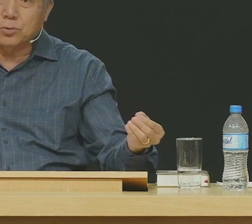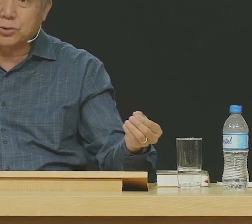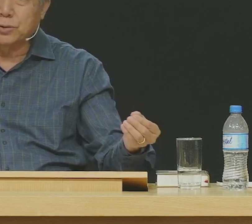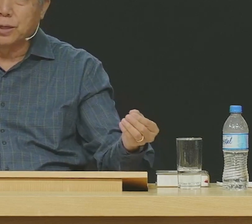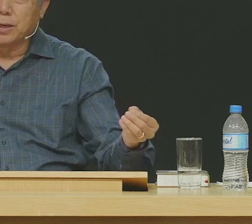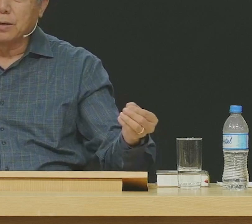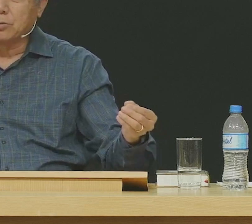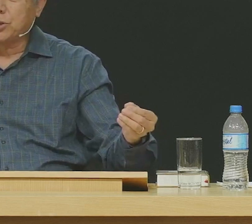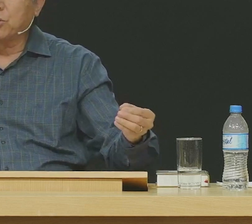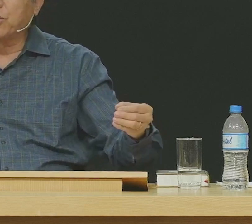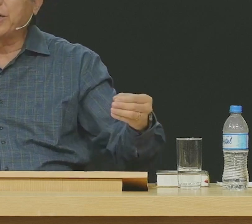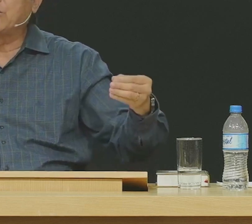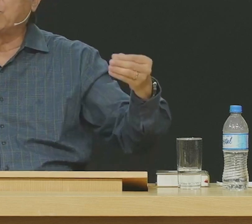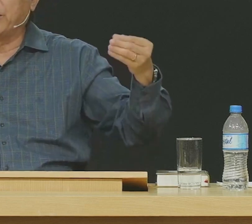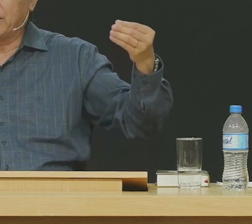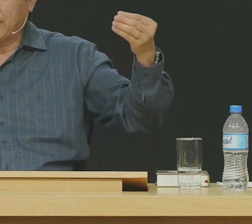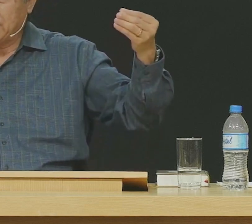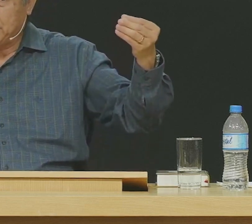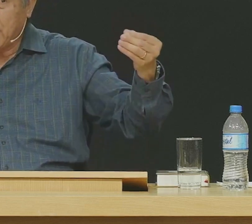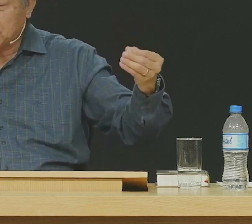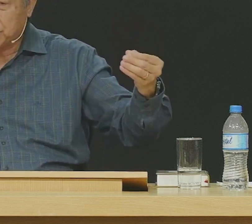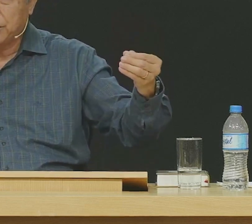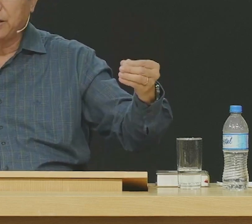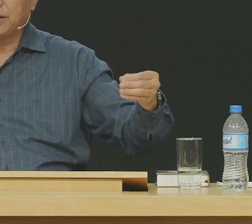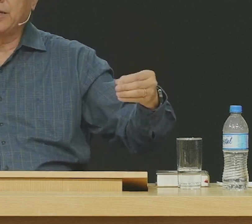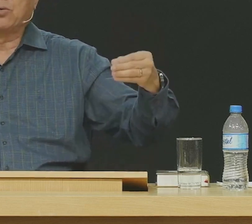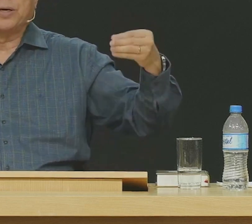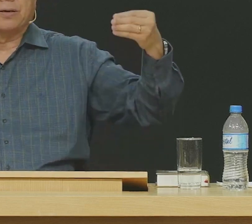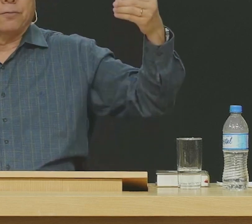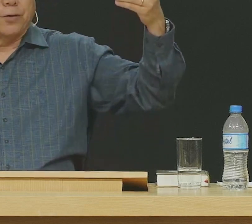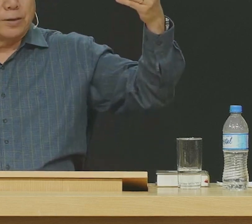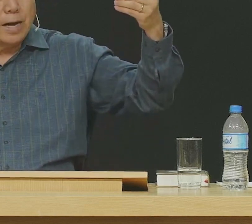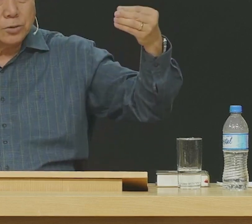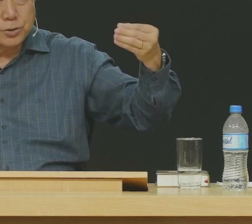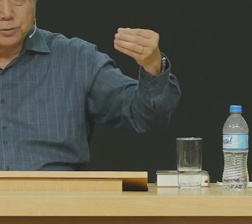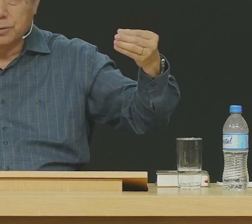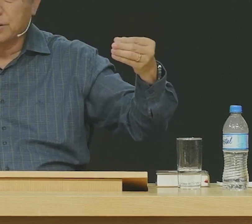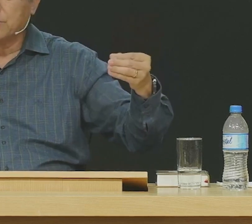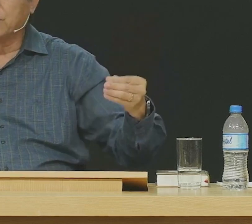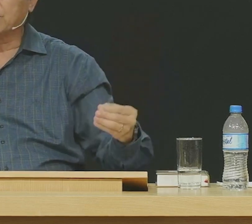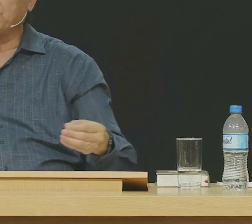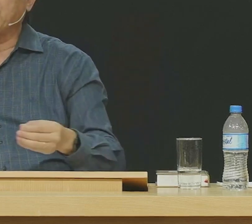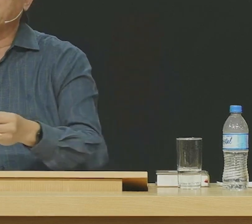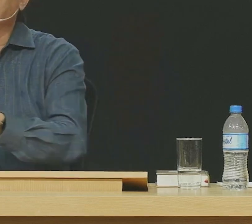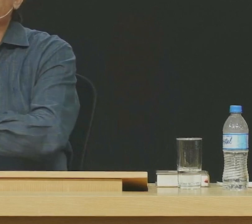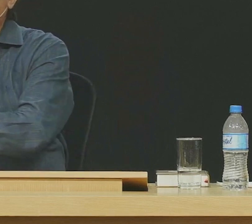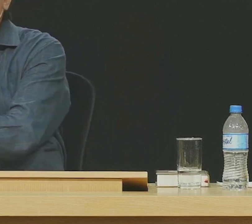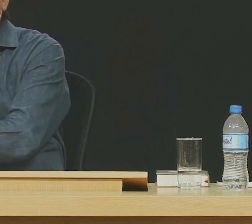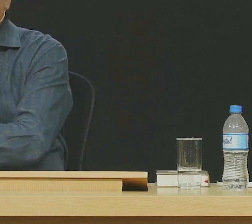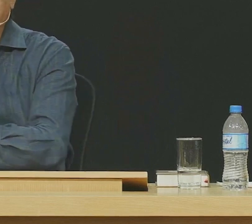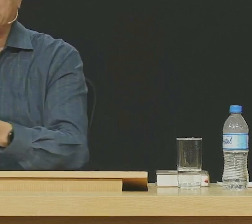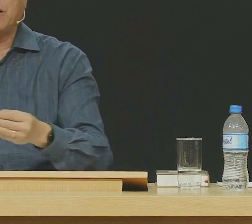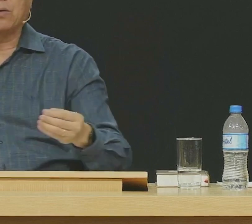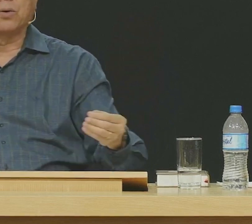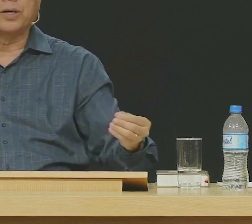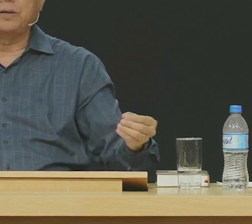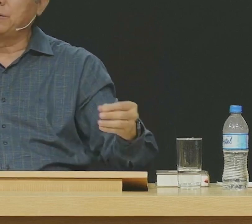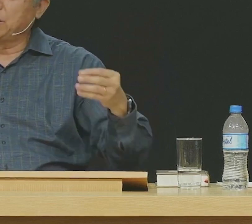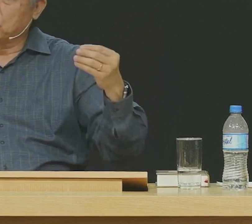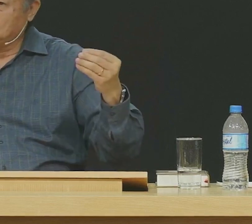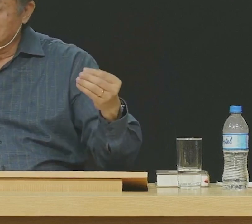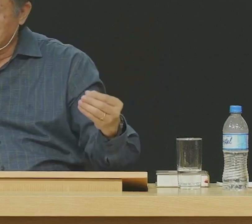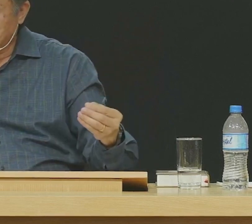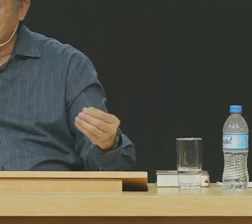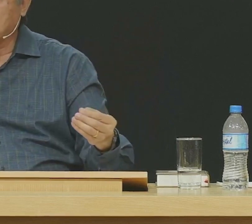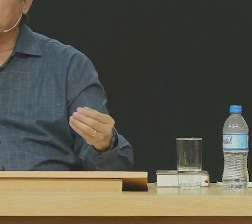como Deus, eu digo rico em realidade, rico em verdade, você vai também compartilhar com